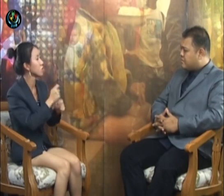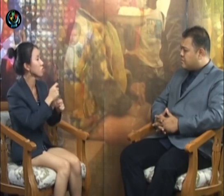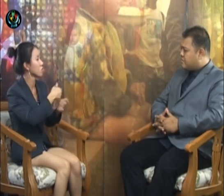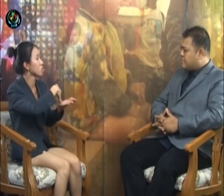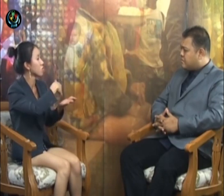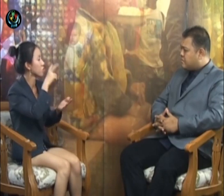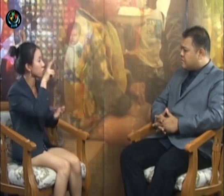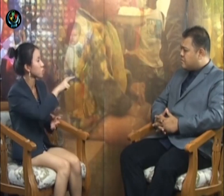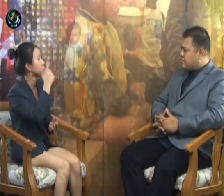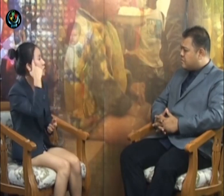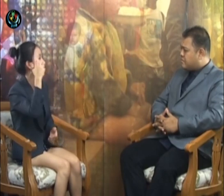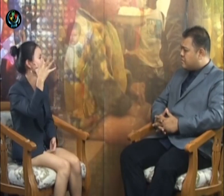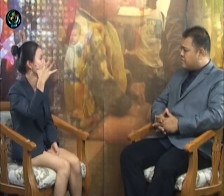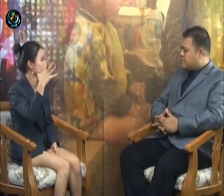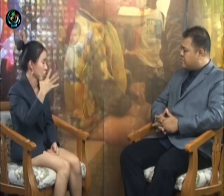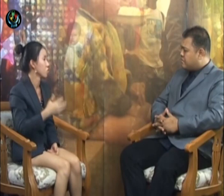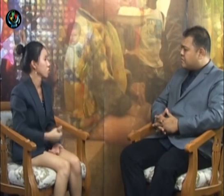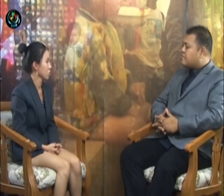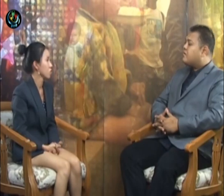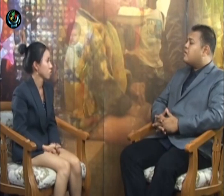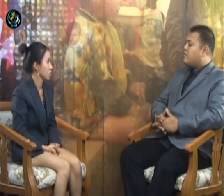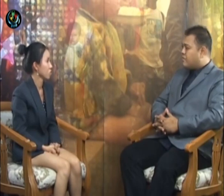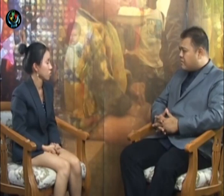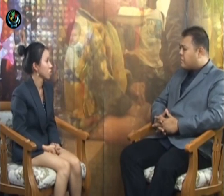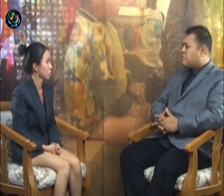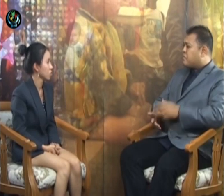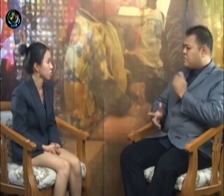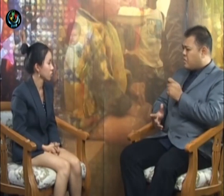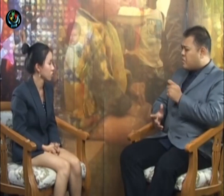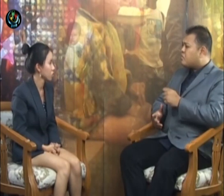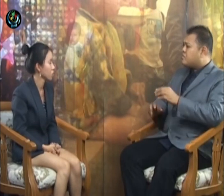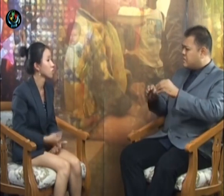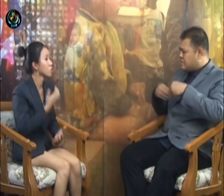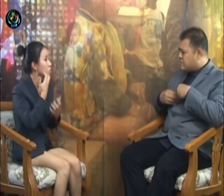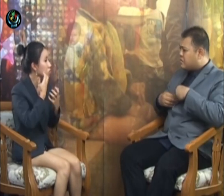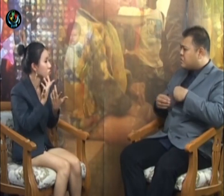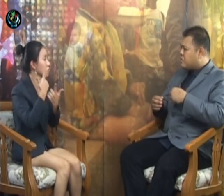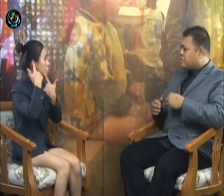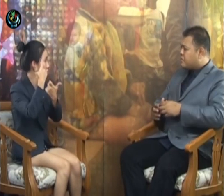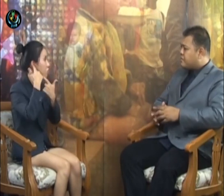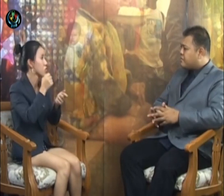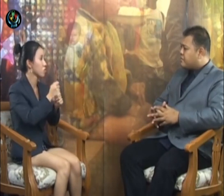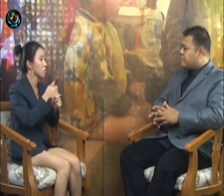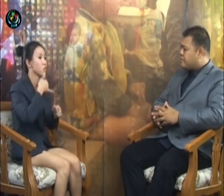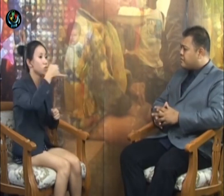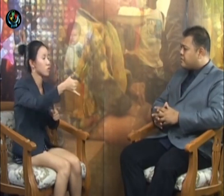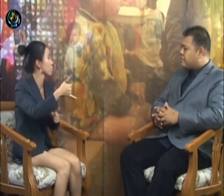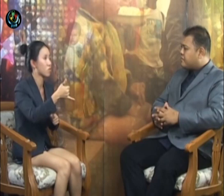န်ခွင်လန်းခက်ခဲပါတယ်။ဘာကြောက်လဲဆိုတော့အစိုးရအနေနဲ့မတန်ဆွမ်းသူတွေအလုတ်ကန်ခွင်လန်းအတွက်မစင်စားဘူး။နားမကျသူတွေကဆွေ